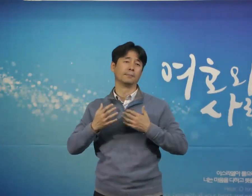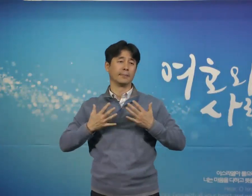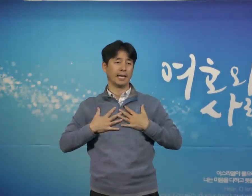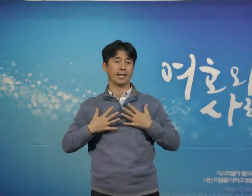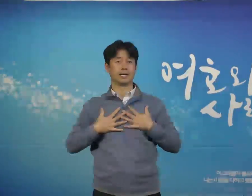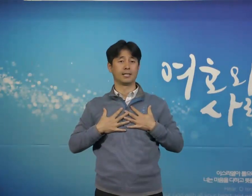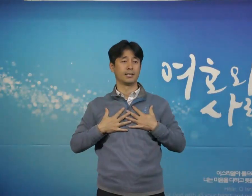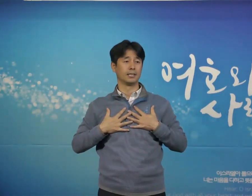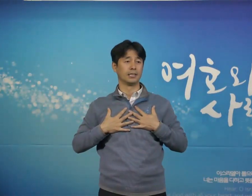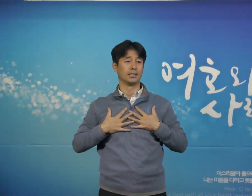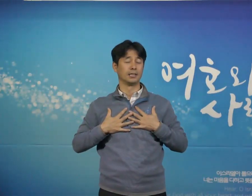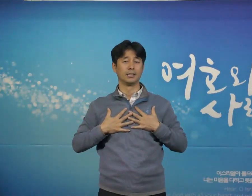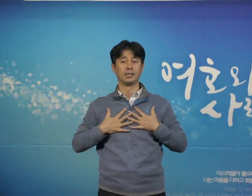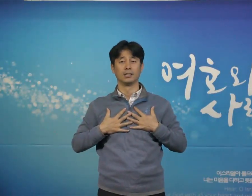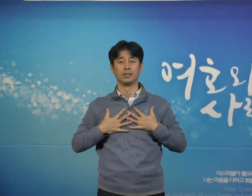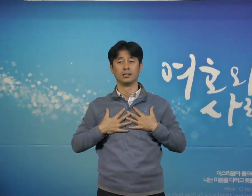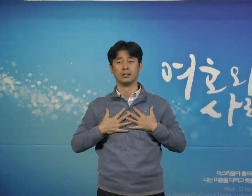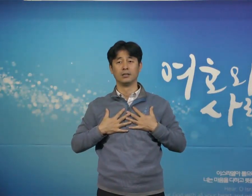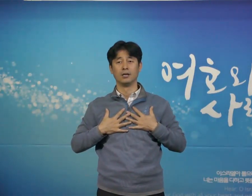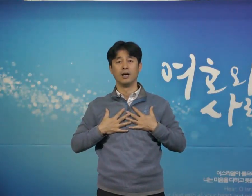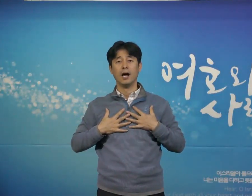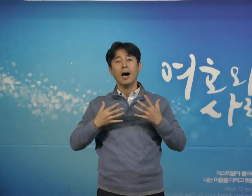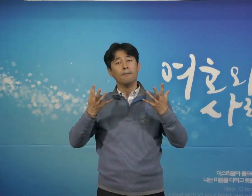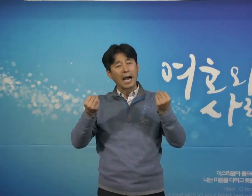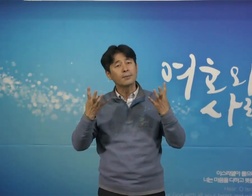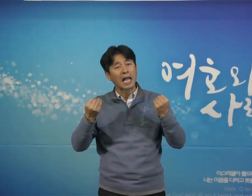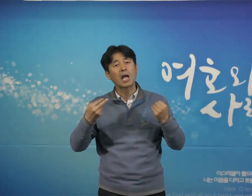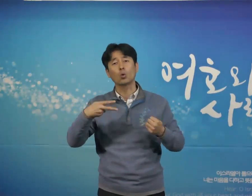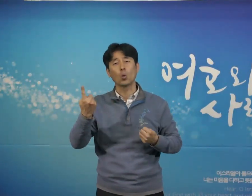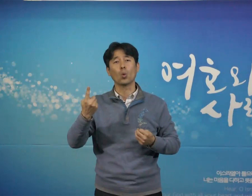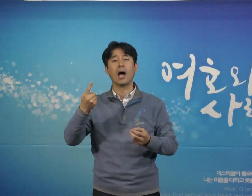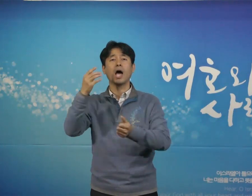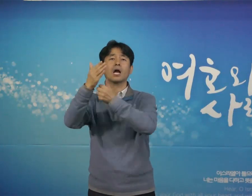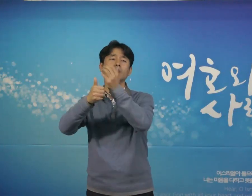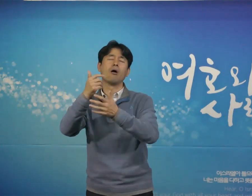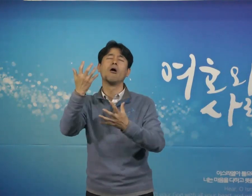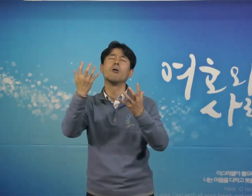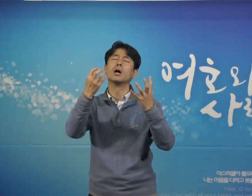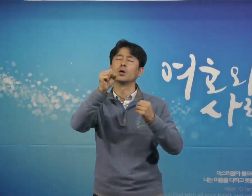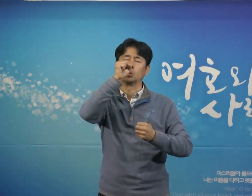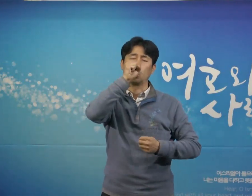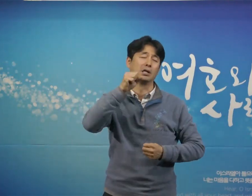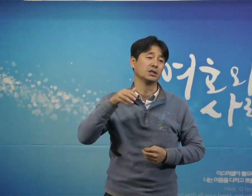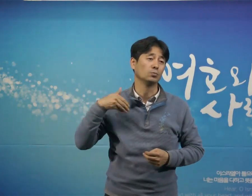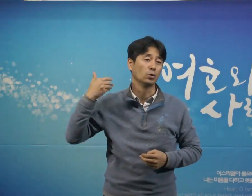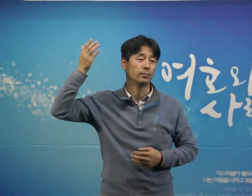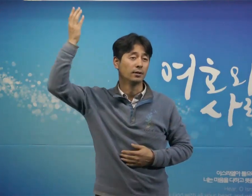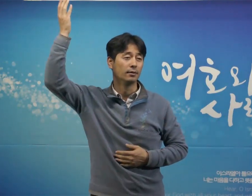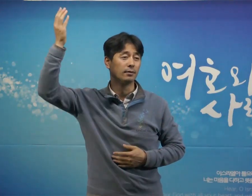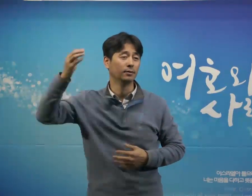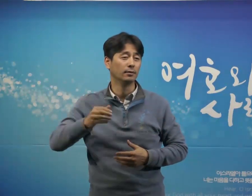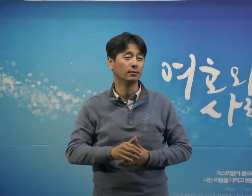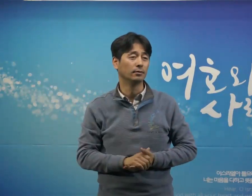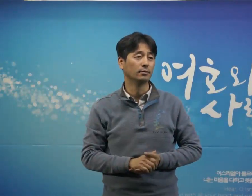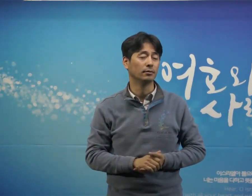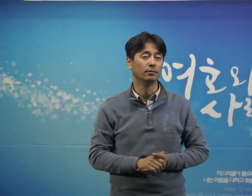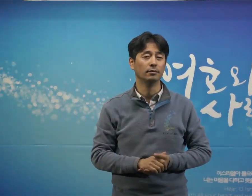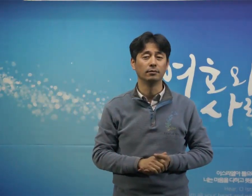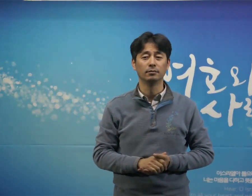주님을 향한 저의 고백입니다. 많이 찬양을 드릴 때 하나님께서